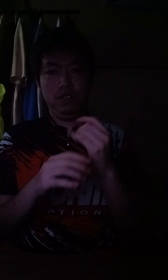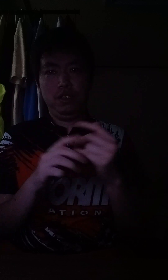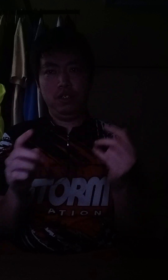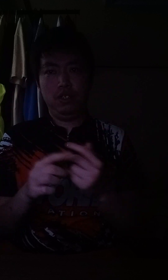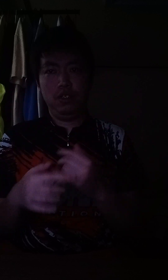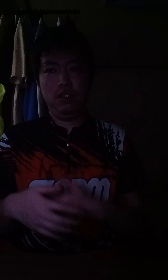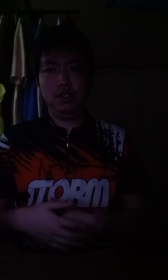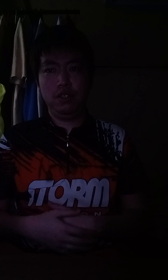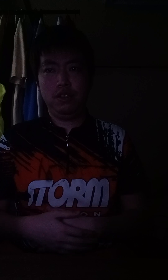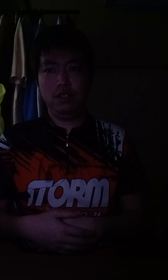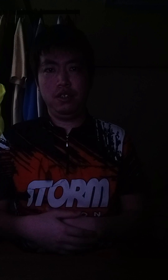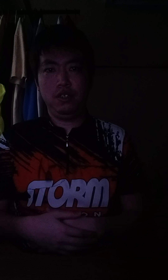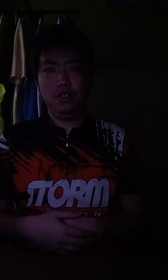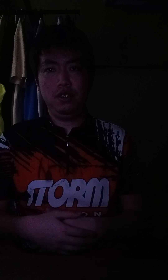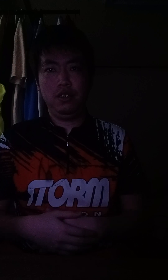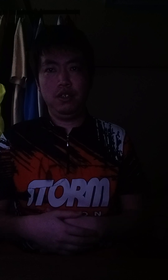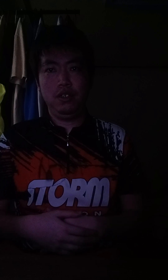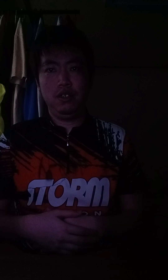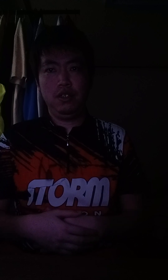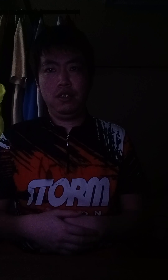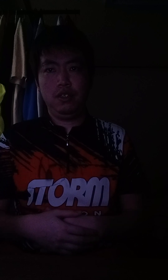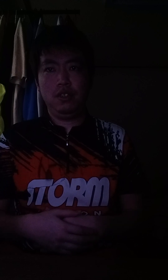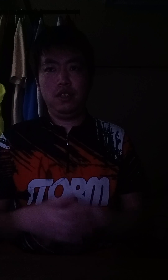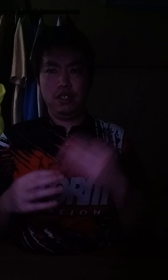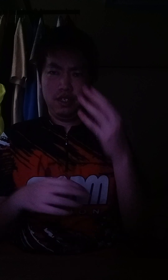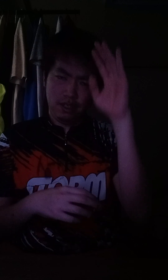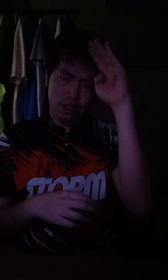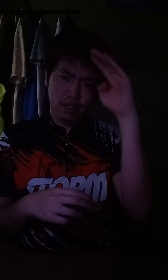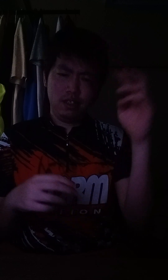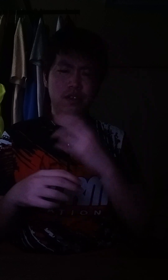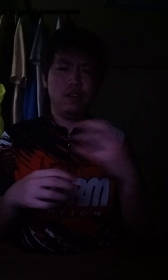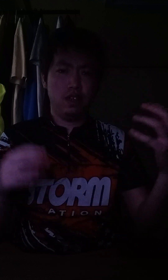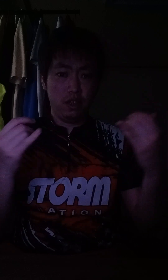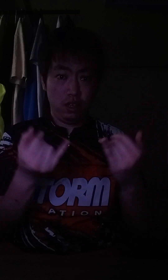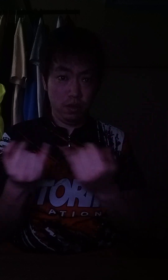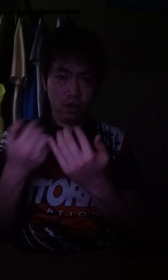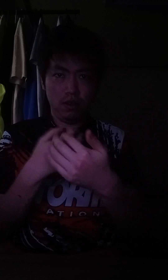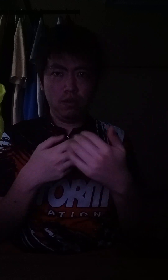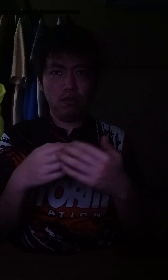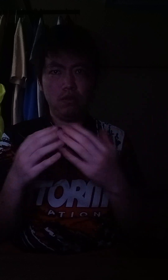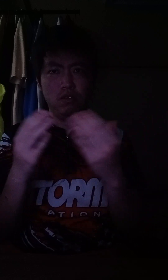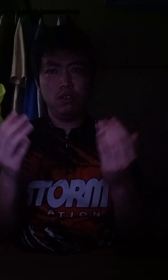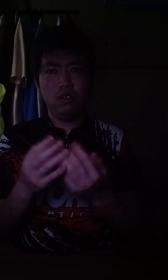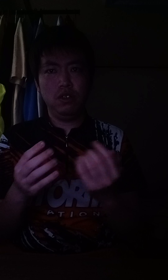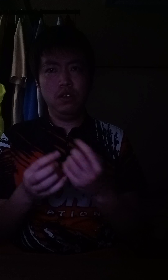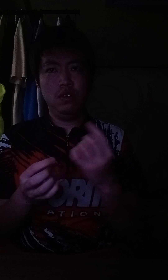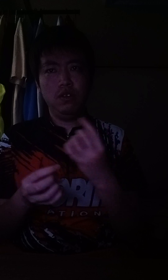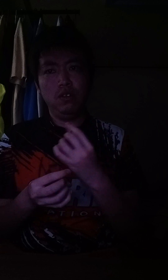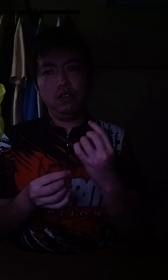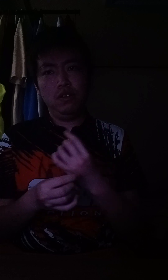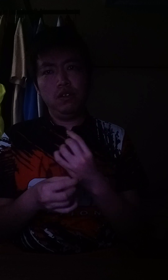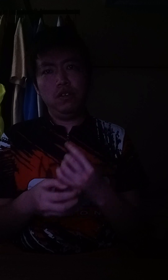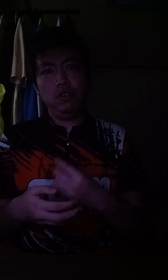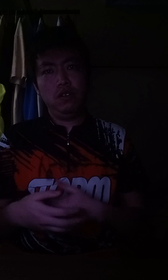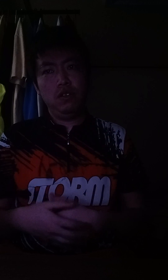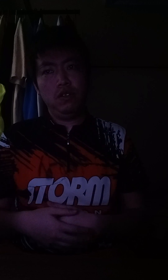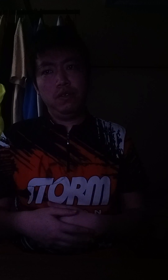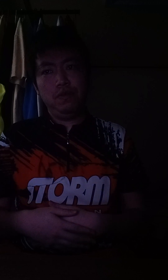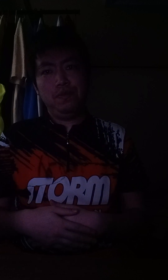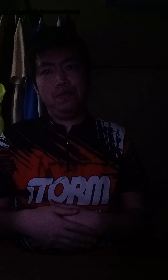금액이 나왔습니다. 네. 갑작스러운 승현이의 입원에 경제적 부담이 될 수밖에 없는데요.